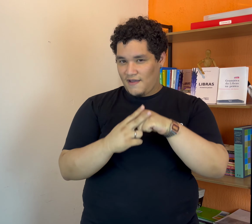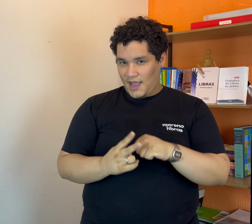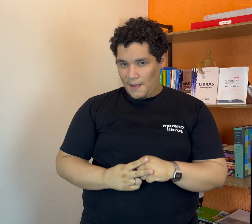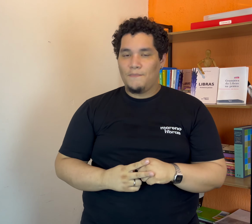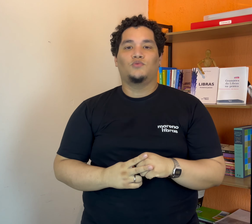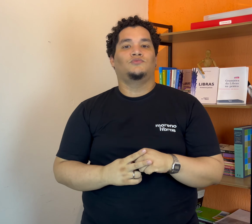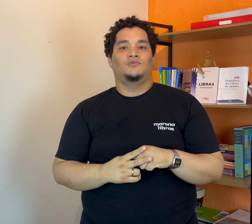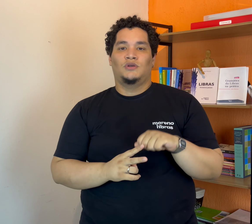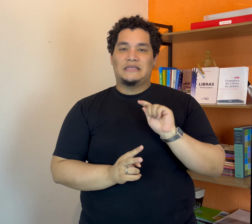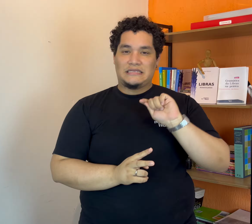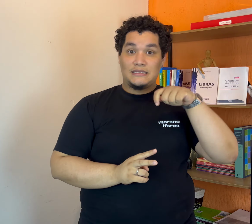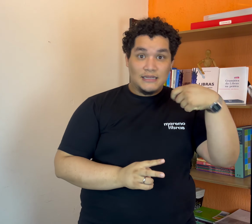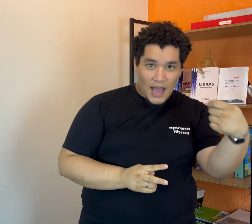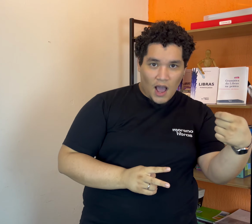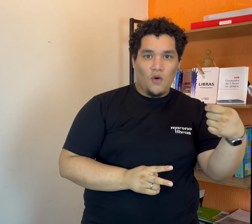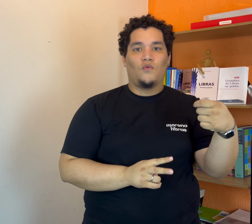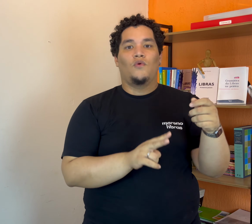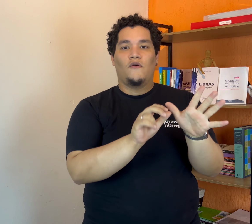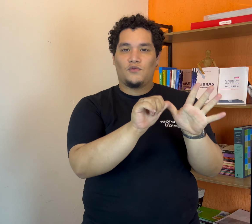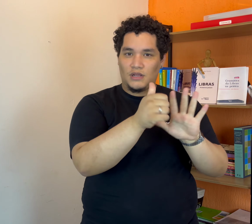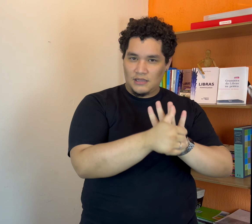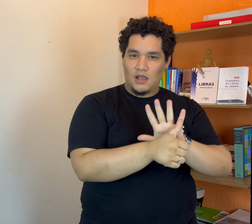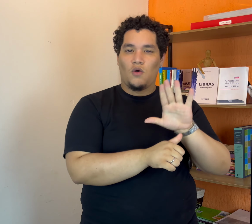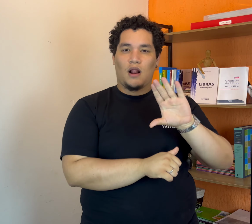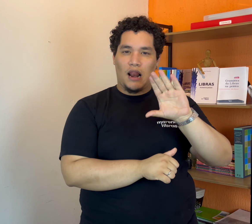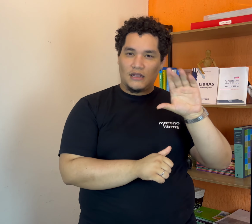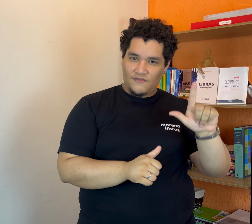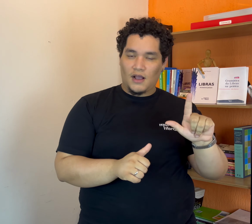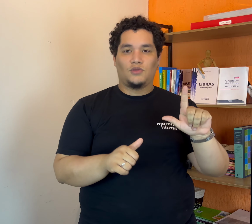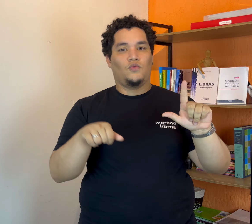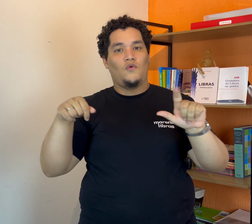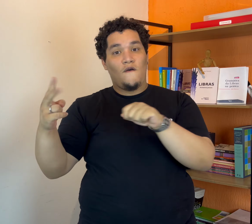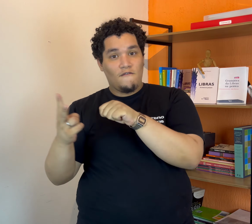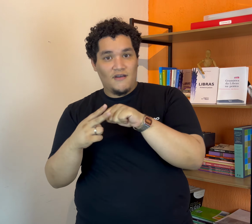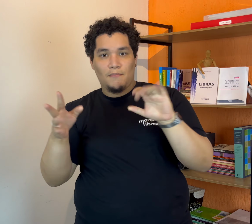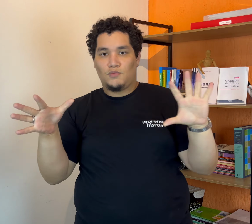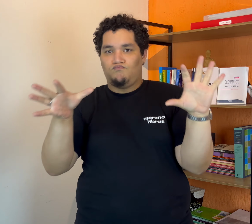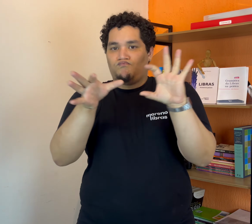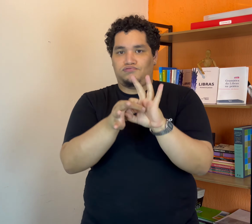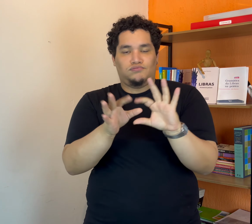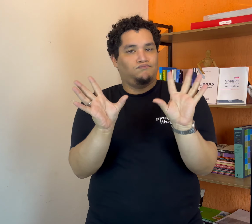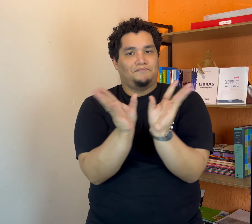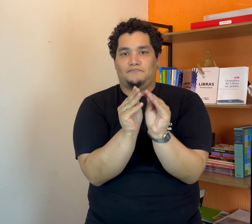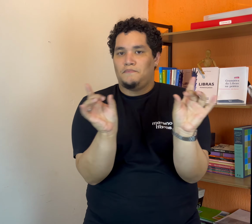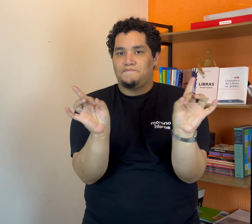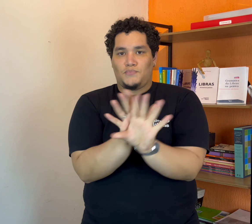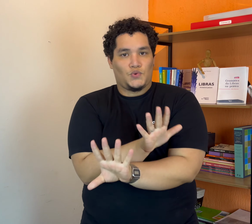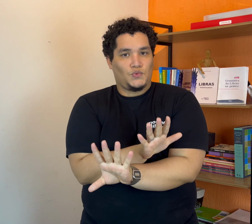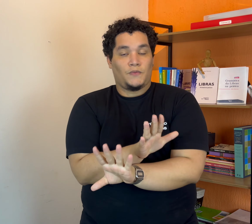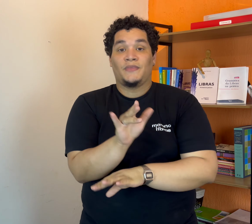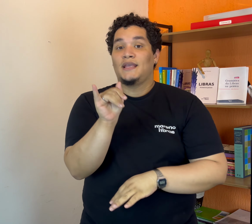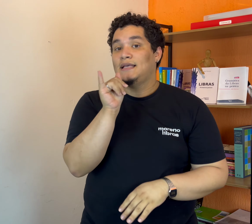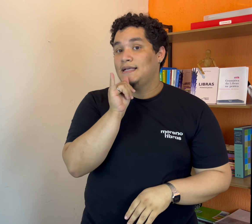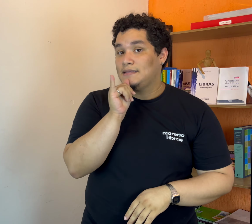outros verbos que têm relação direta com alguns sinais e suas configurações de mão, que são considerados classificadores. Vou mostrar alguns